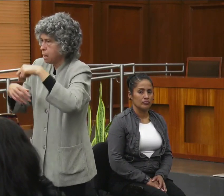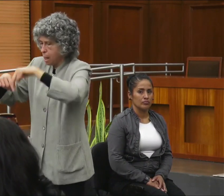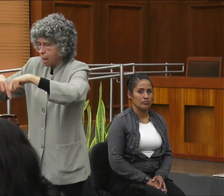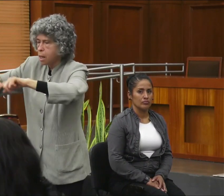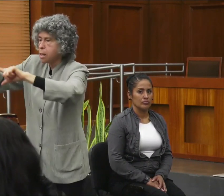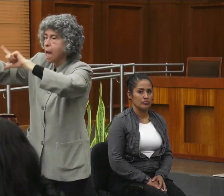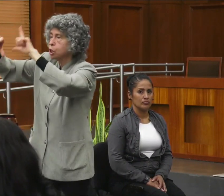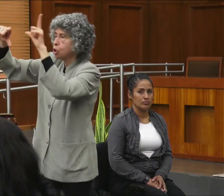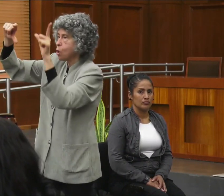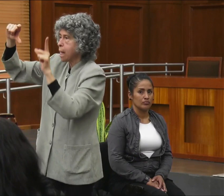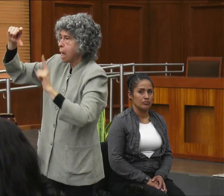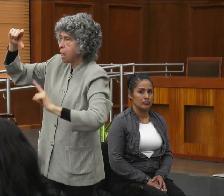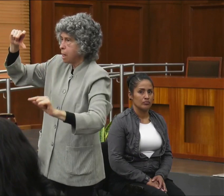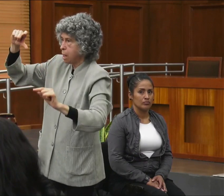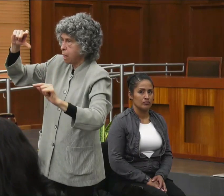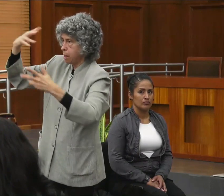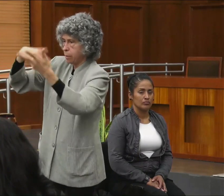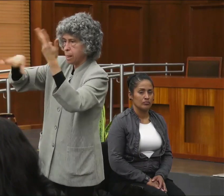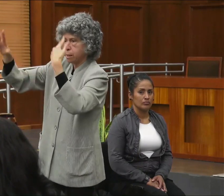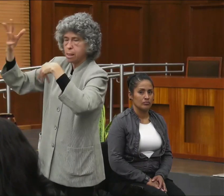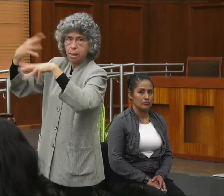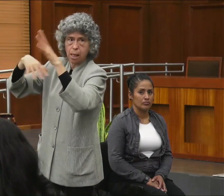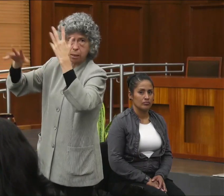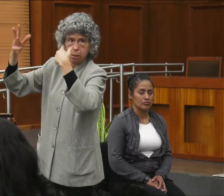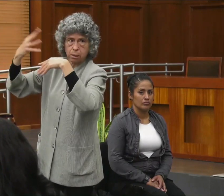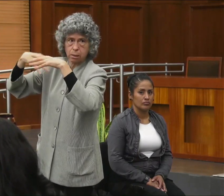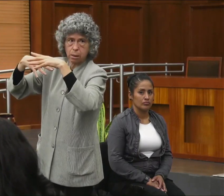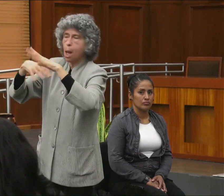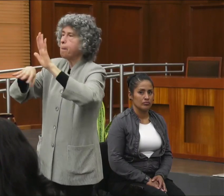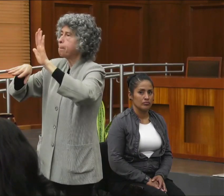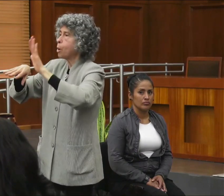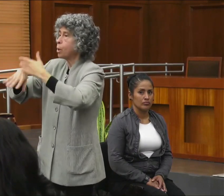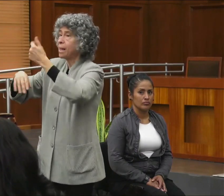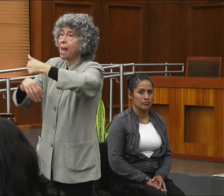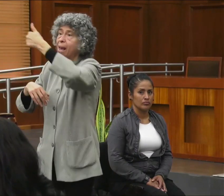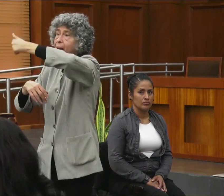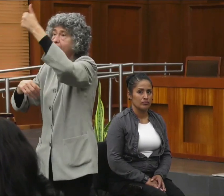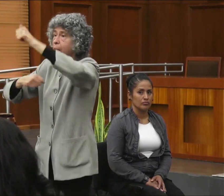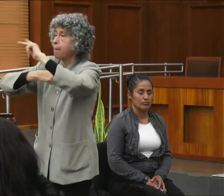mexicana. Es nacional, es lengua de señas mexicana.